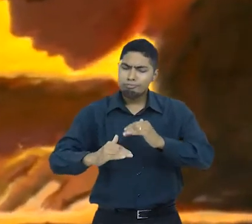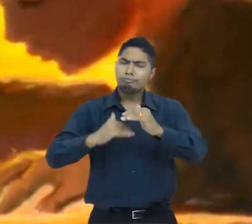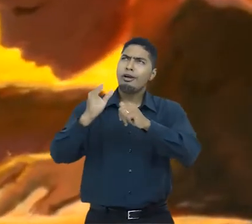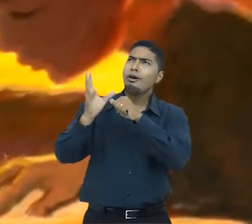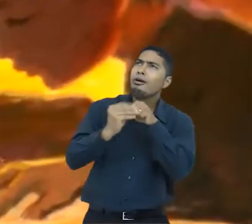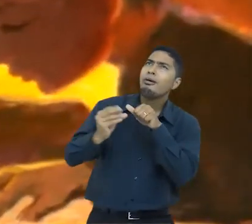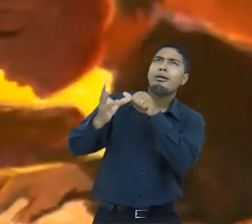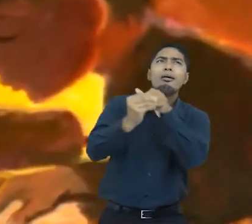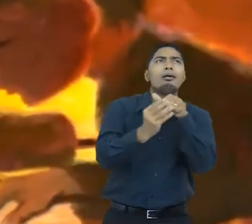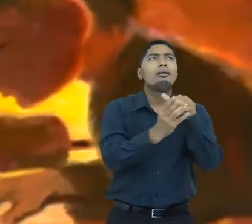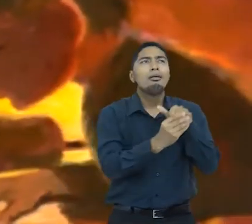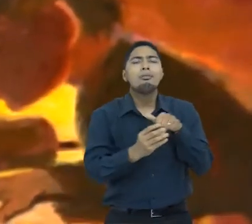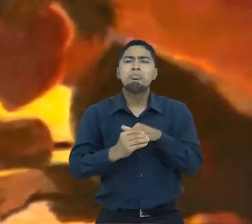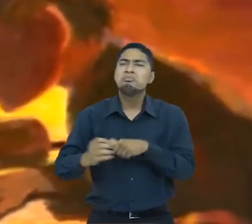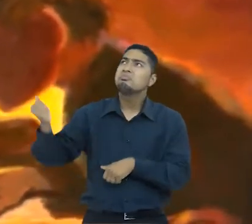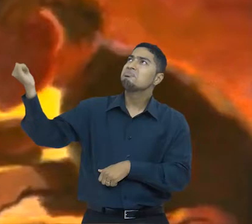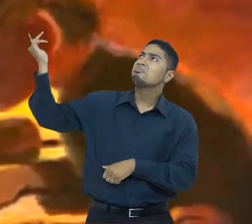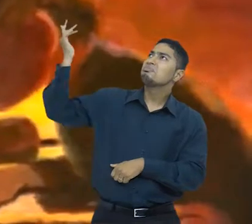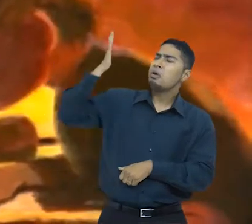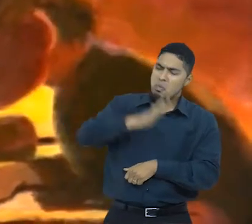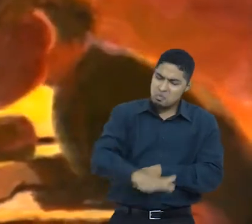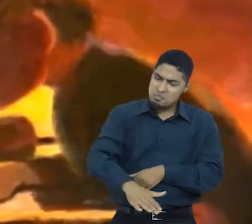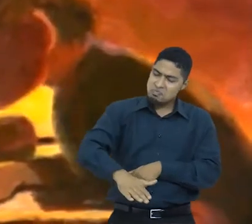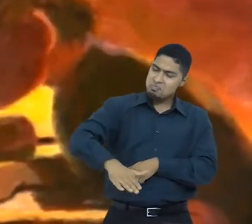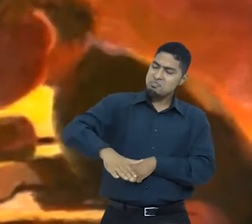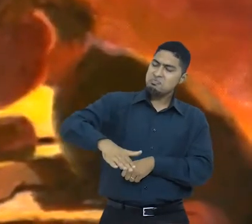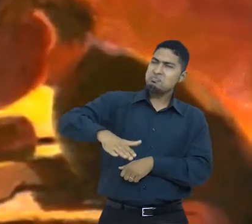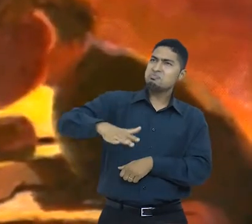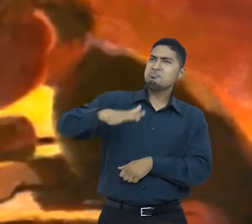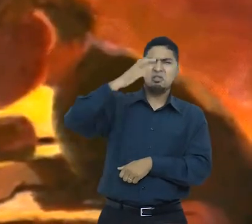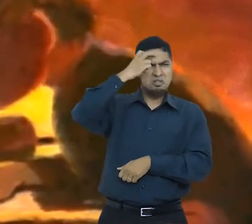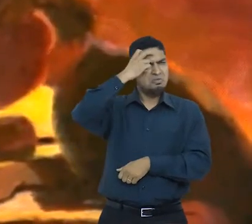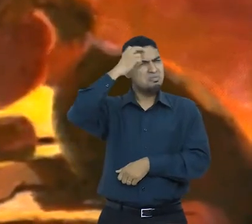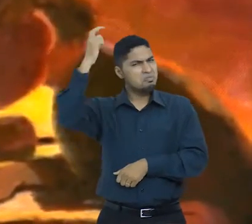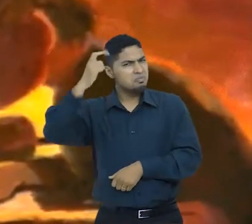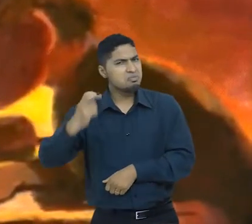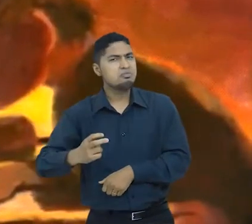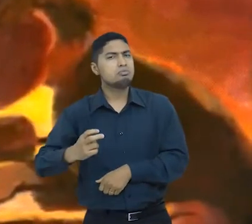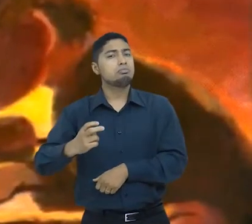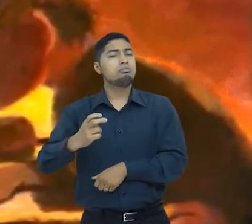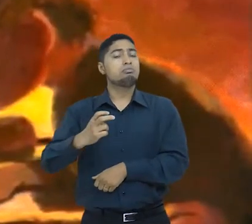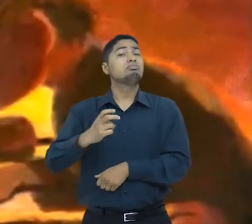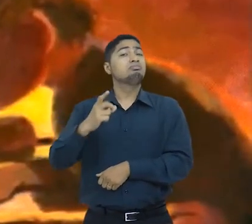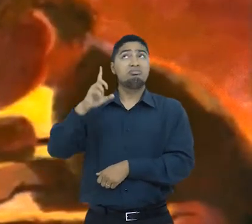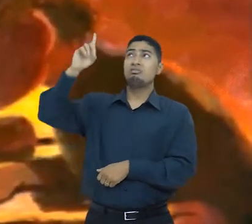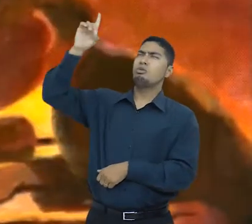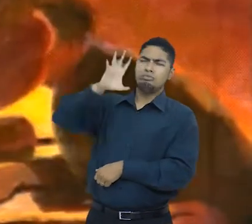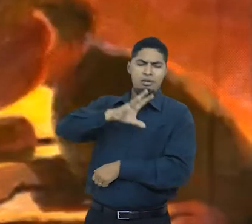e a graça de Deus estava com ele. Jesus foi crescendo, tornando-se cada vez mais sábio e era amado por Deus e